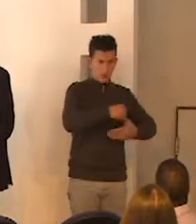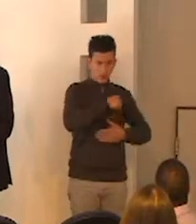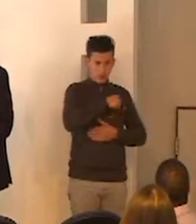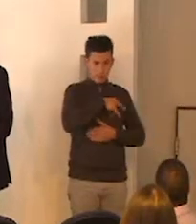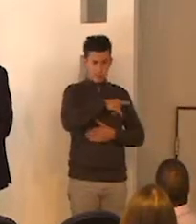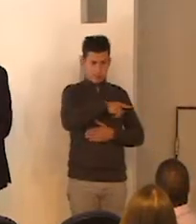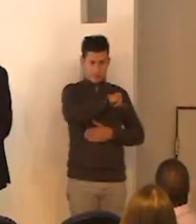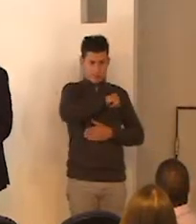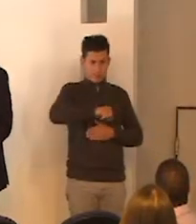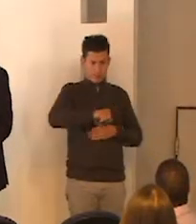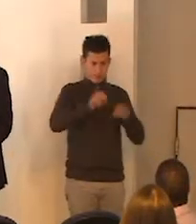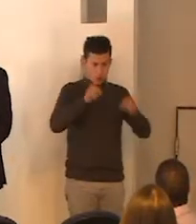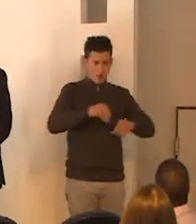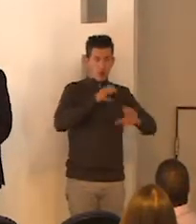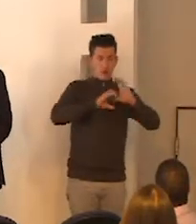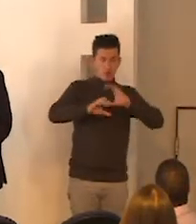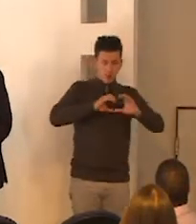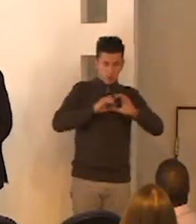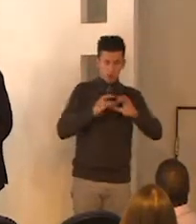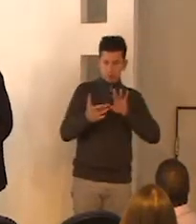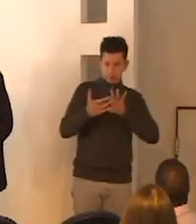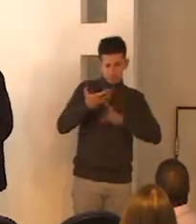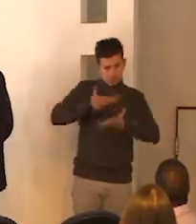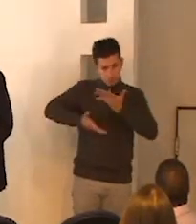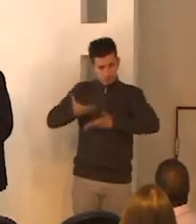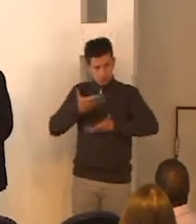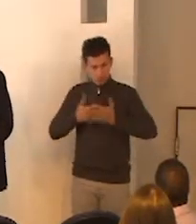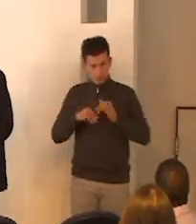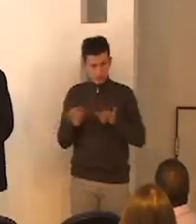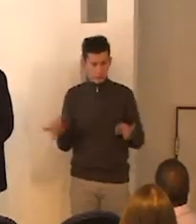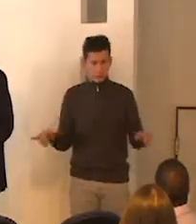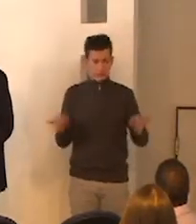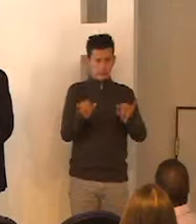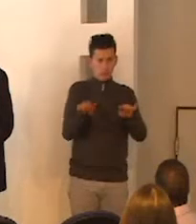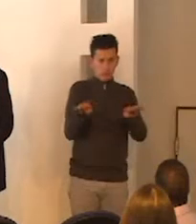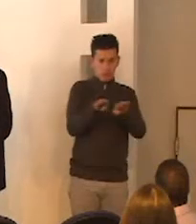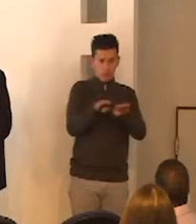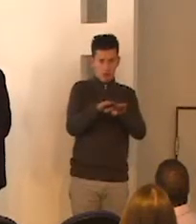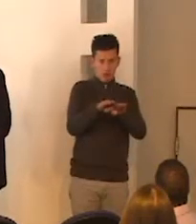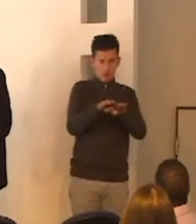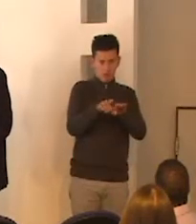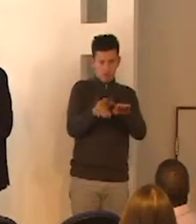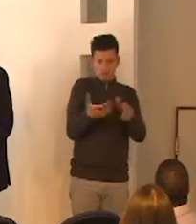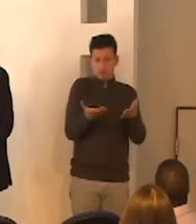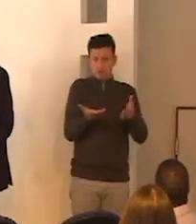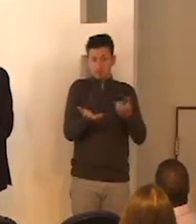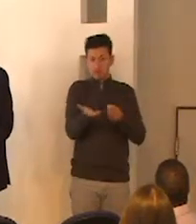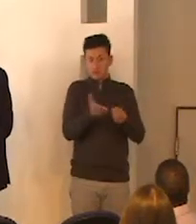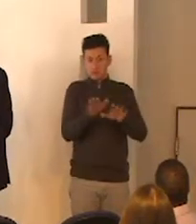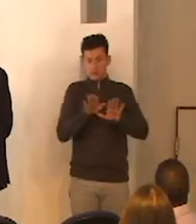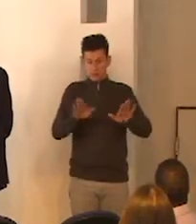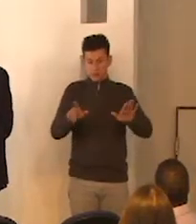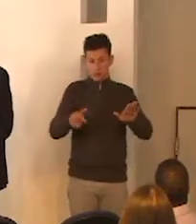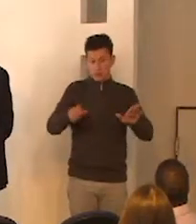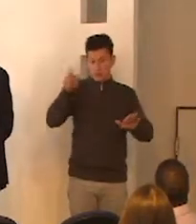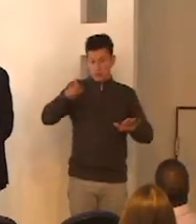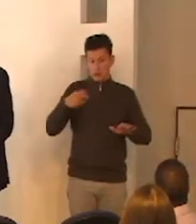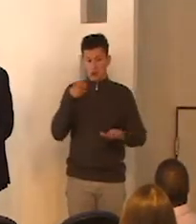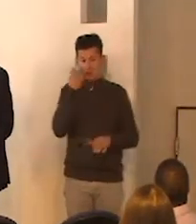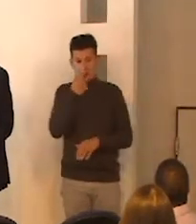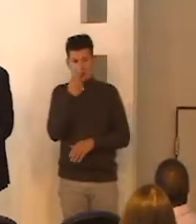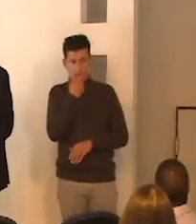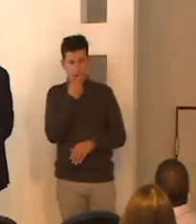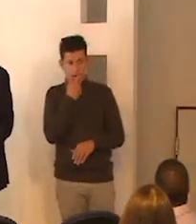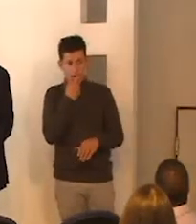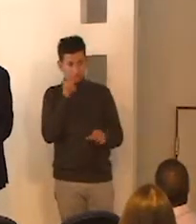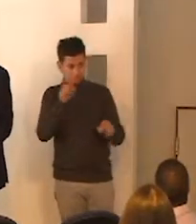poder comunicar y a poder interactuar en equidad de condiciones con aquellos que tenemos oralidad.